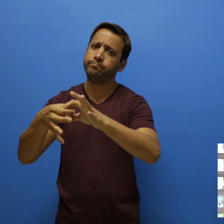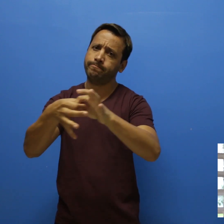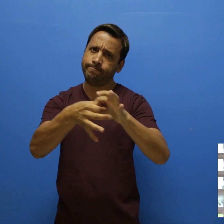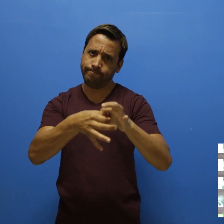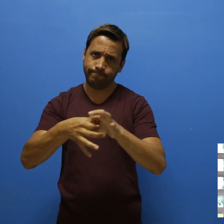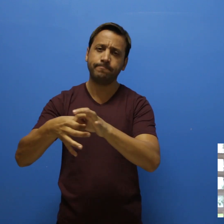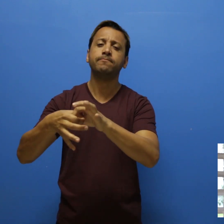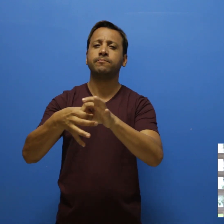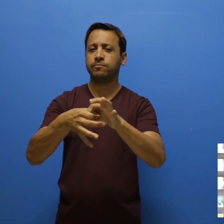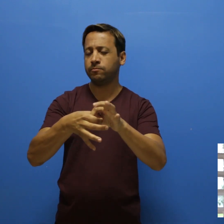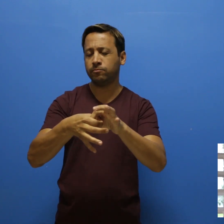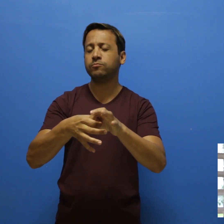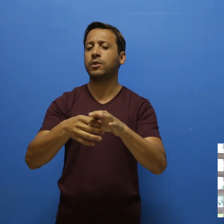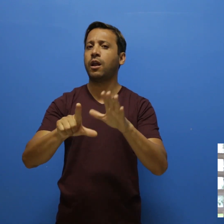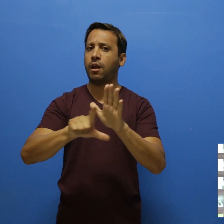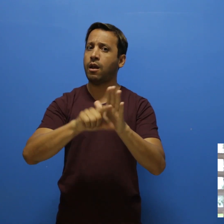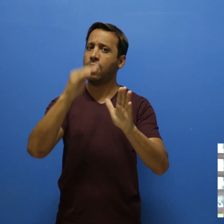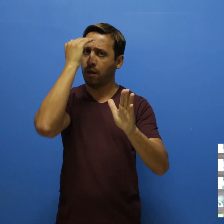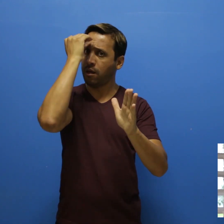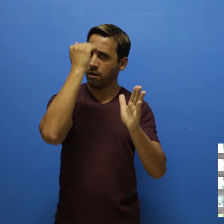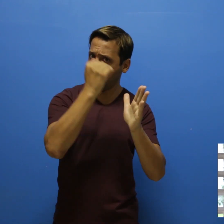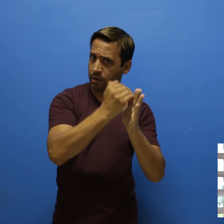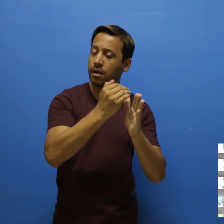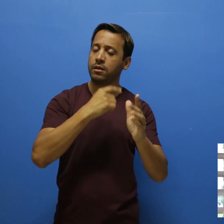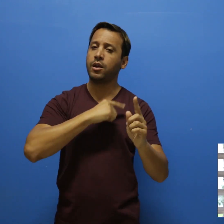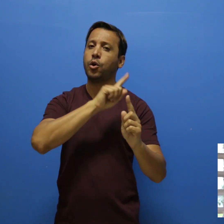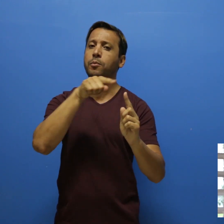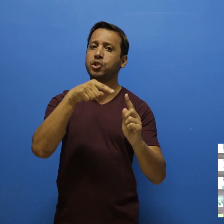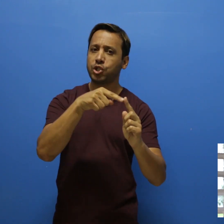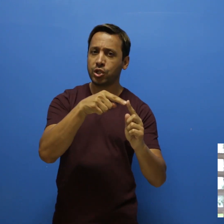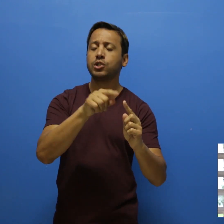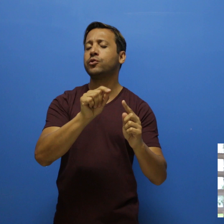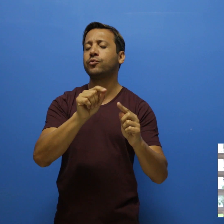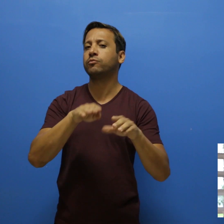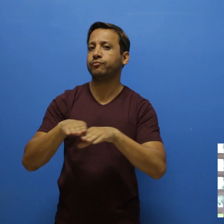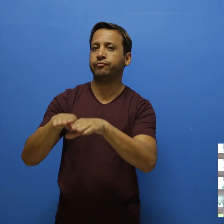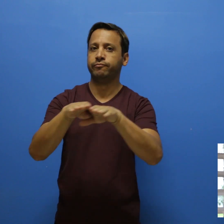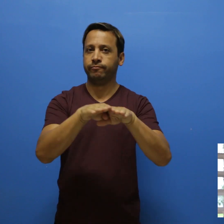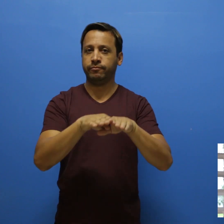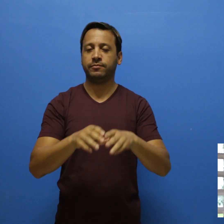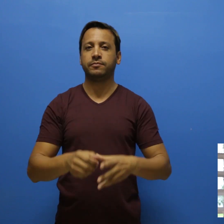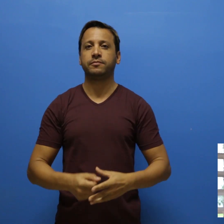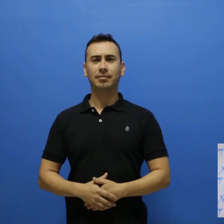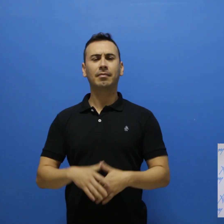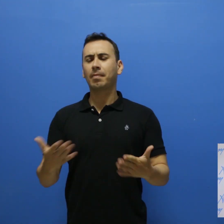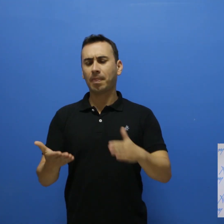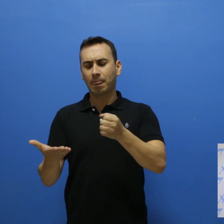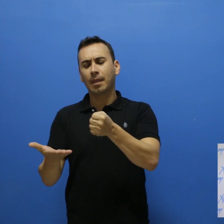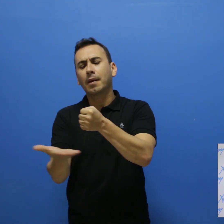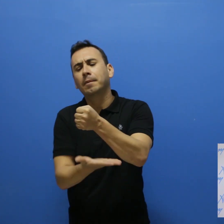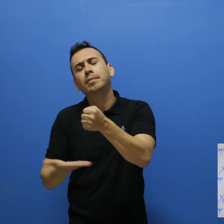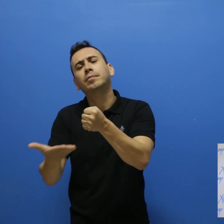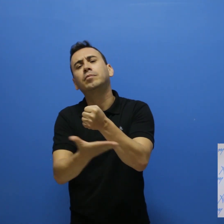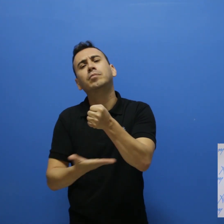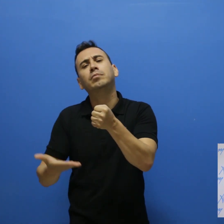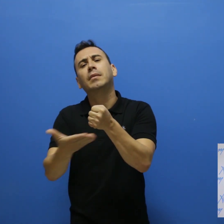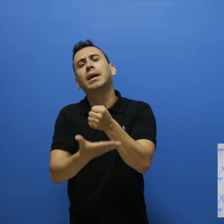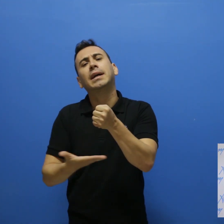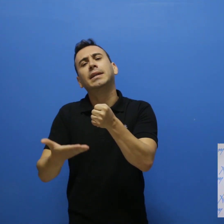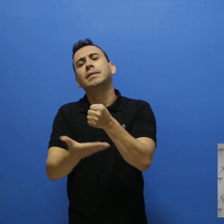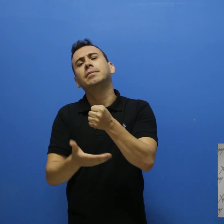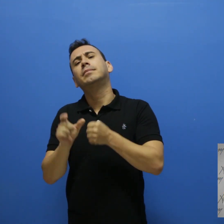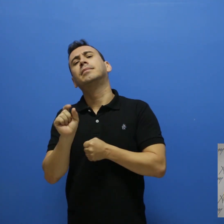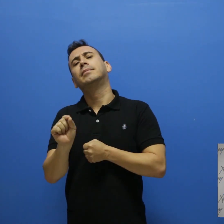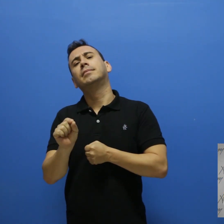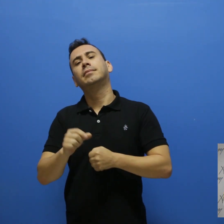multidão congregada ou ligada por leis e que tenha um objetivo, um interesse em comum. O princípio fundamental do